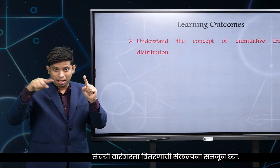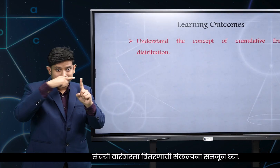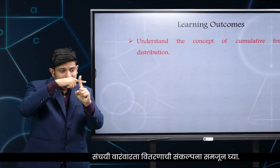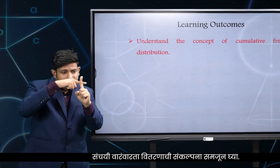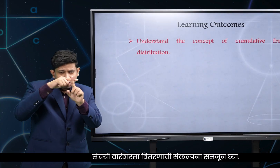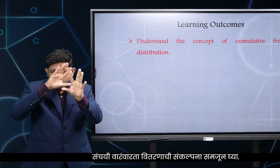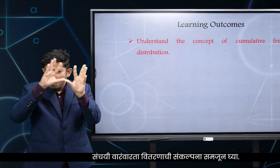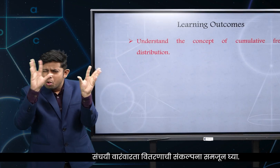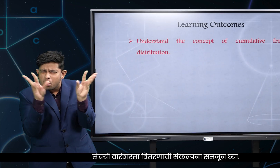संकल्पना समजून घ्या.